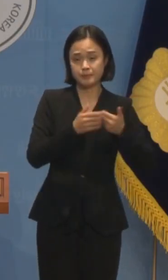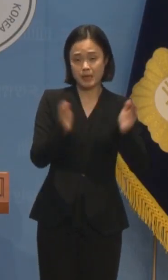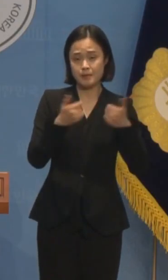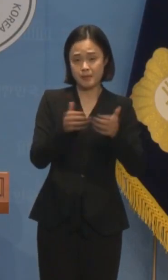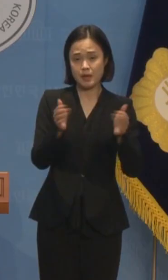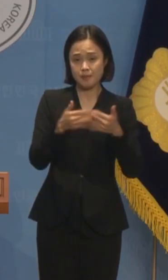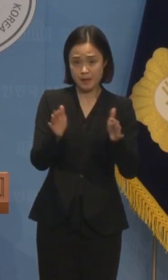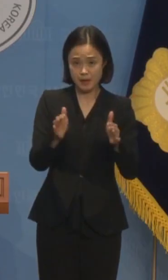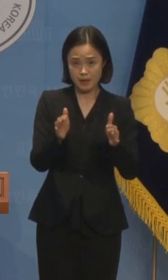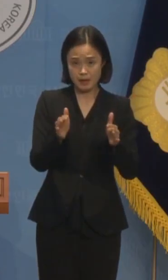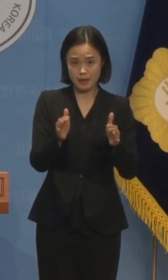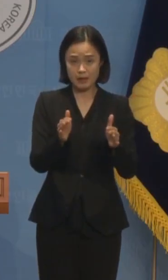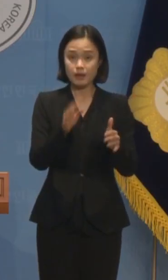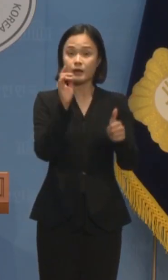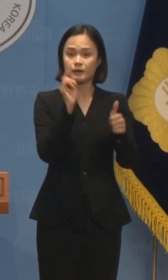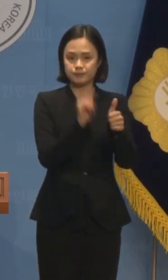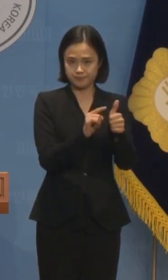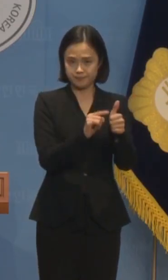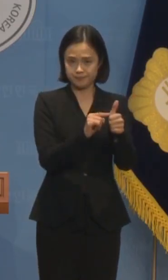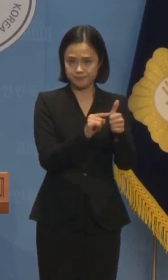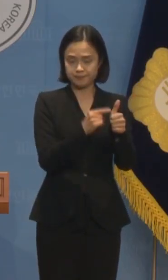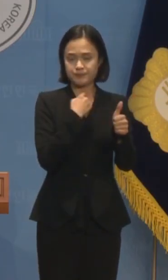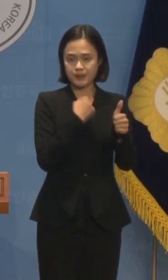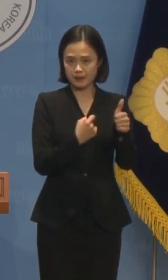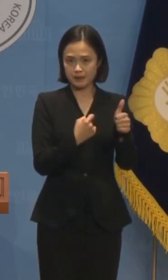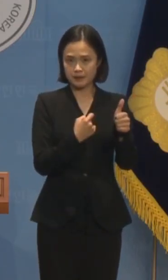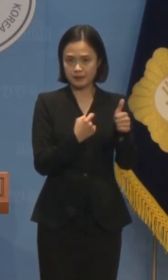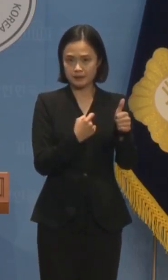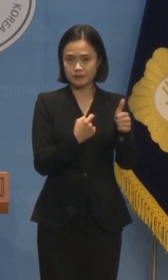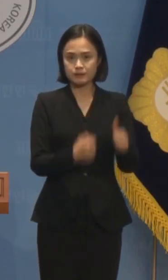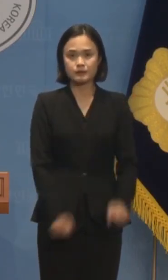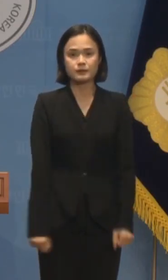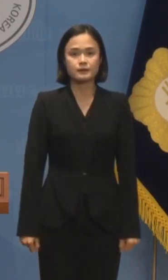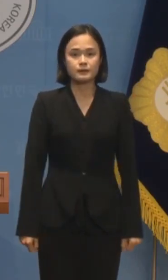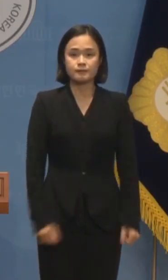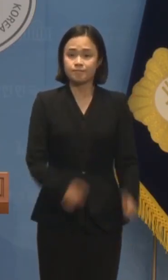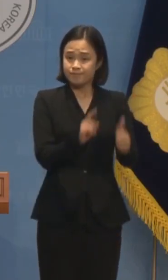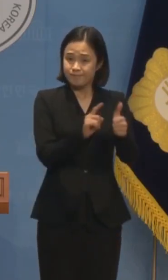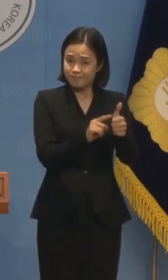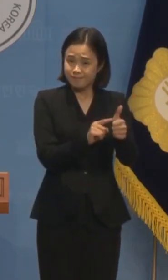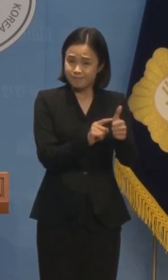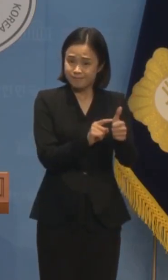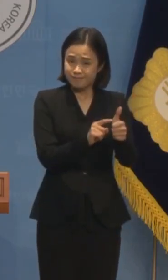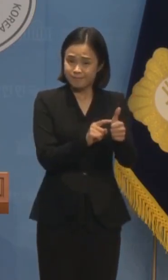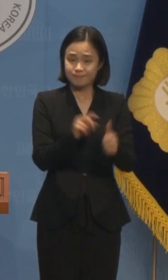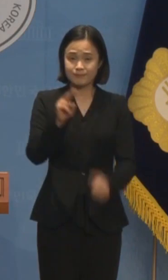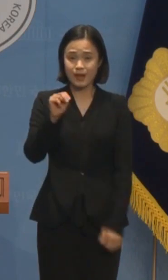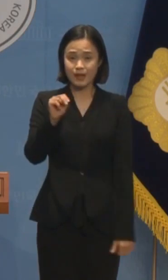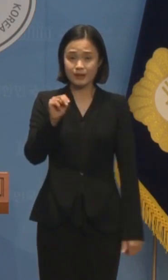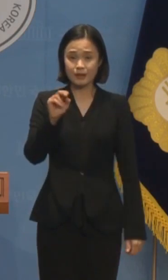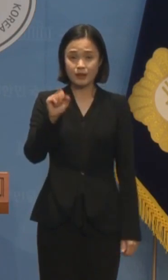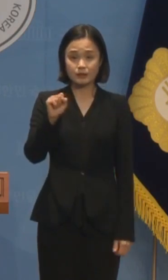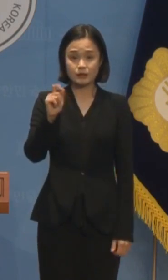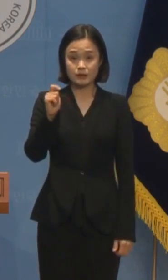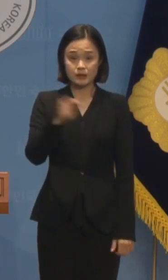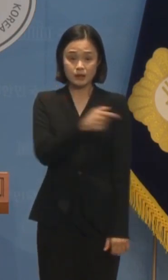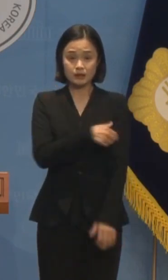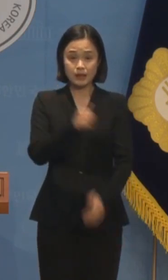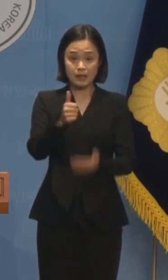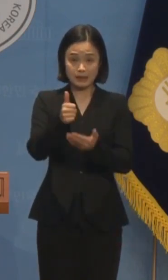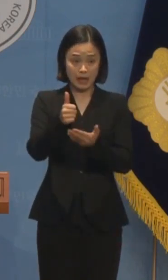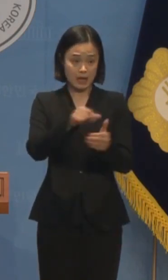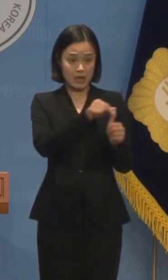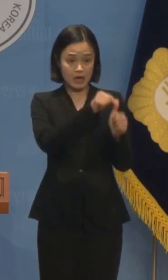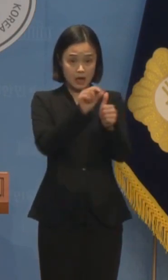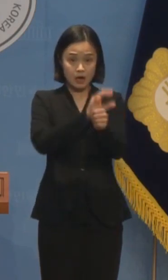모욕했던 당사자이기도 합니다. 이런 사람을 NST 이사장으로 앉히겠다는 윤석열 정권의